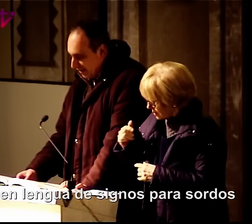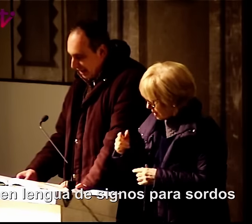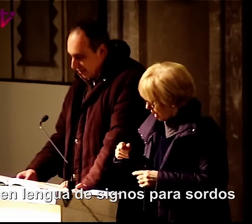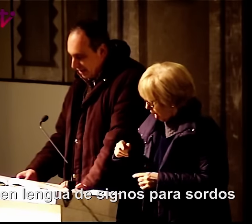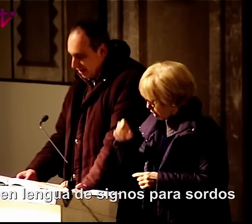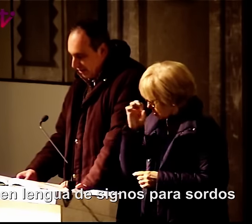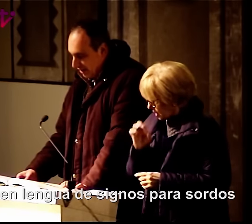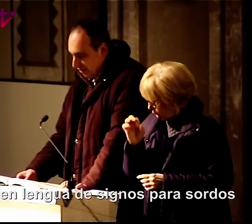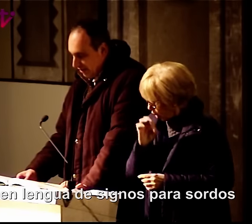crucificado al Señor de la gloria.